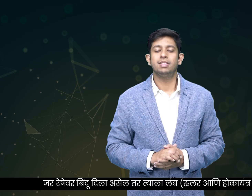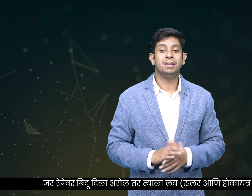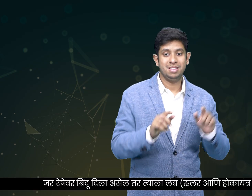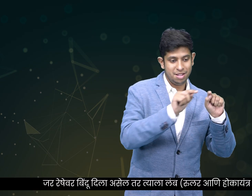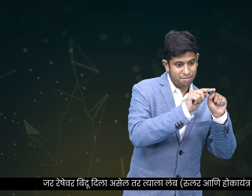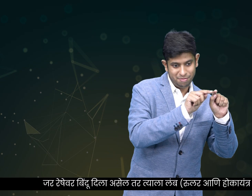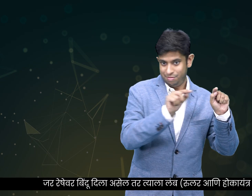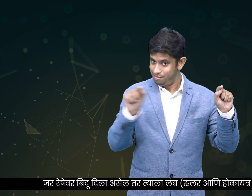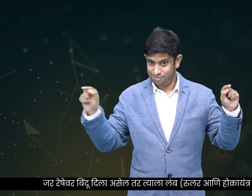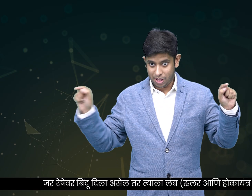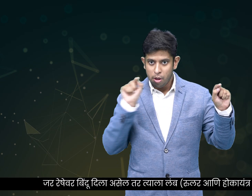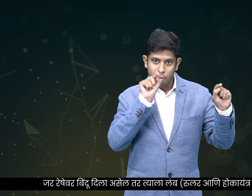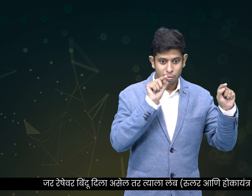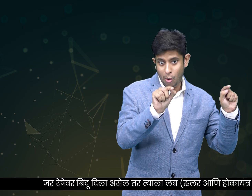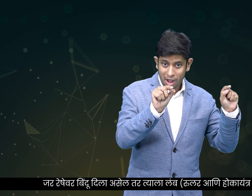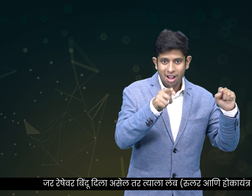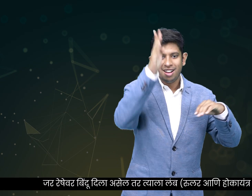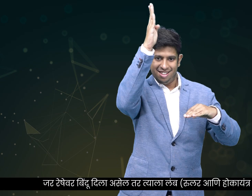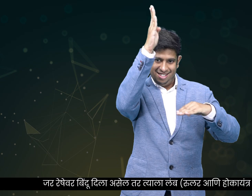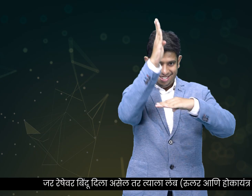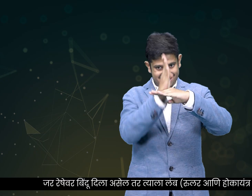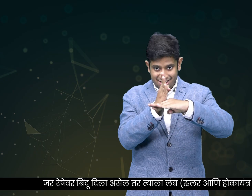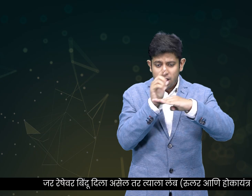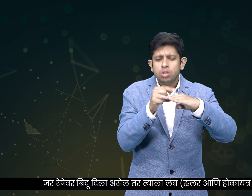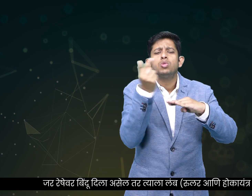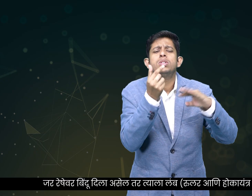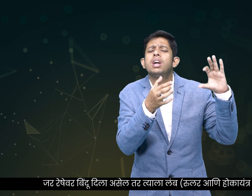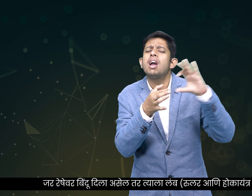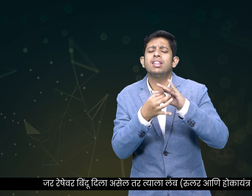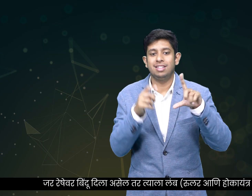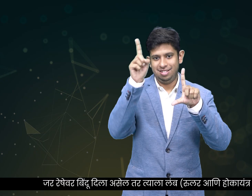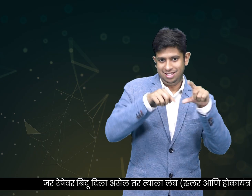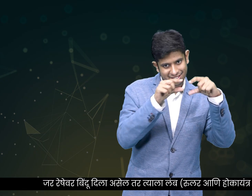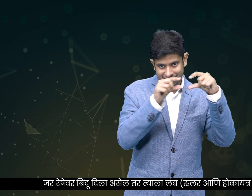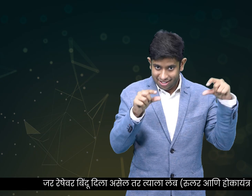जर रेषेवर बिंदू दिला असेल तर त्याला लंब रुलर आणि होकायंत्र वापरून